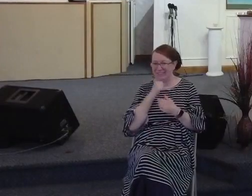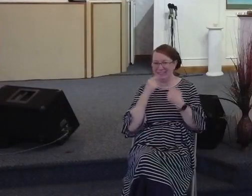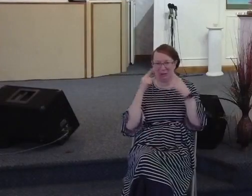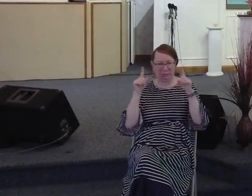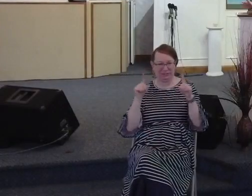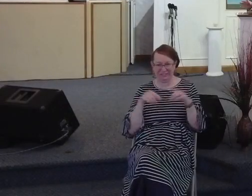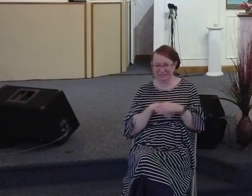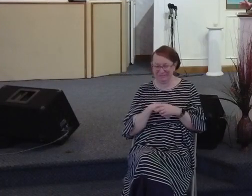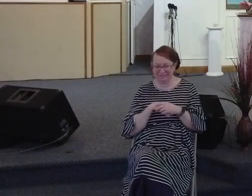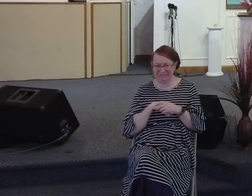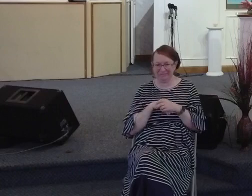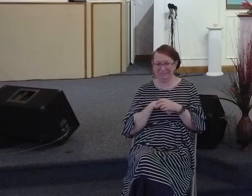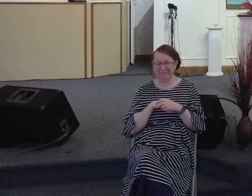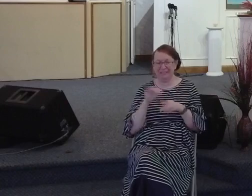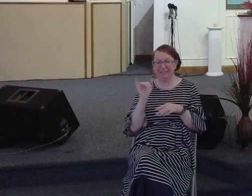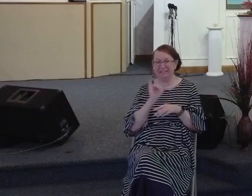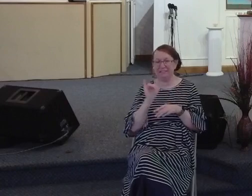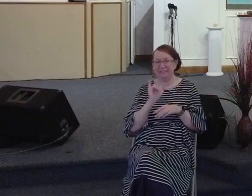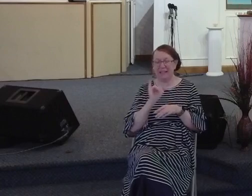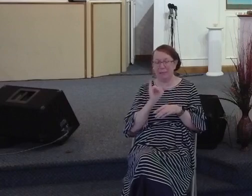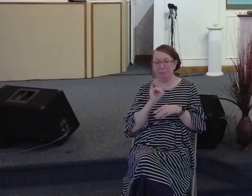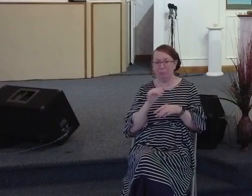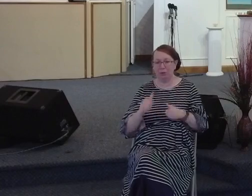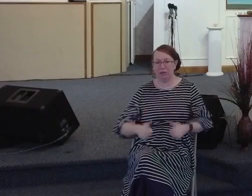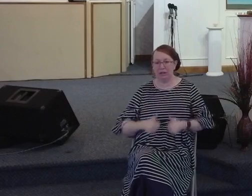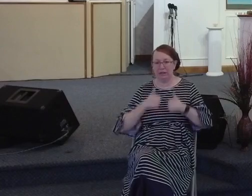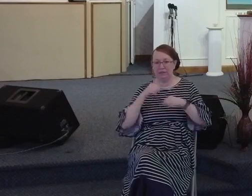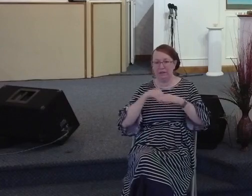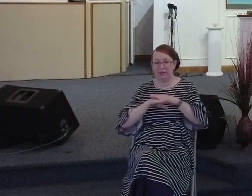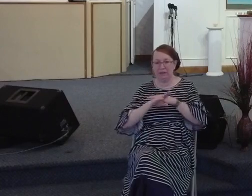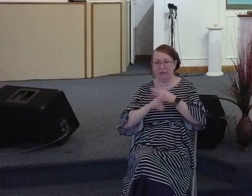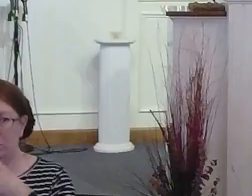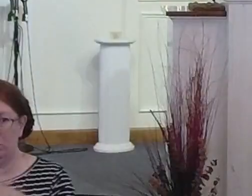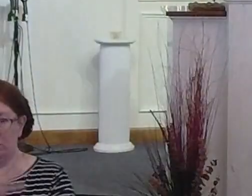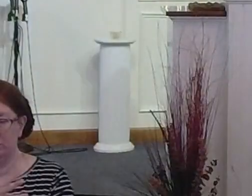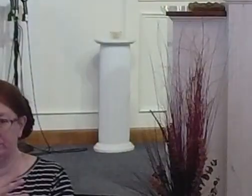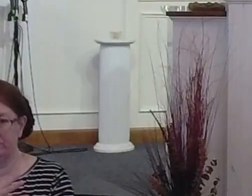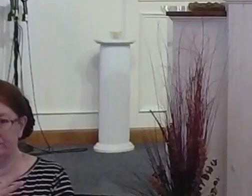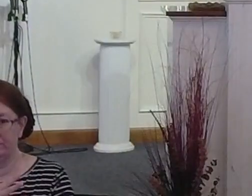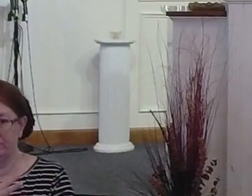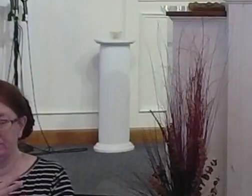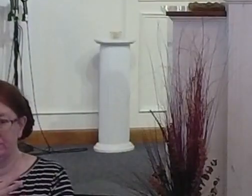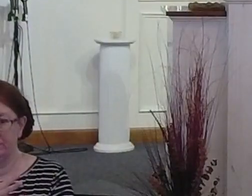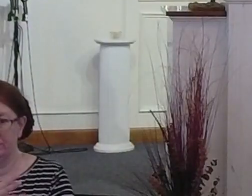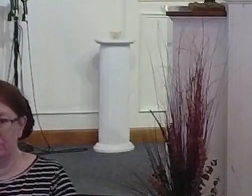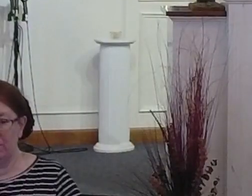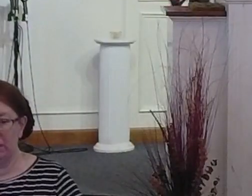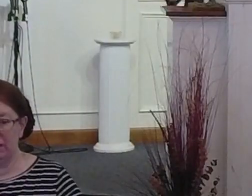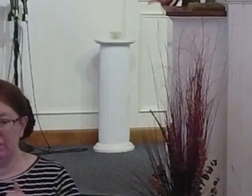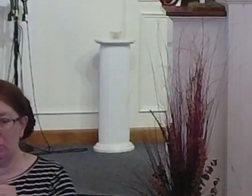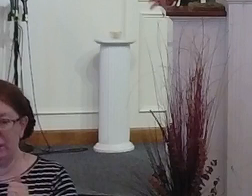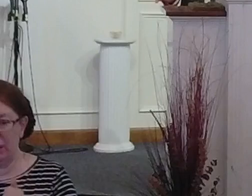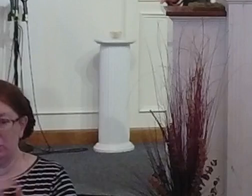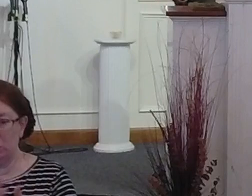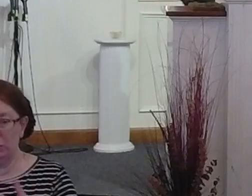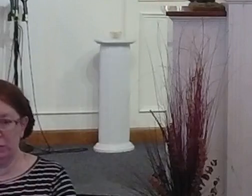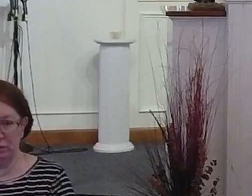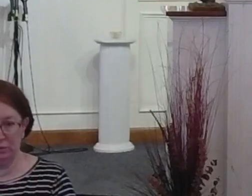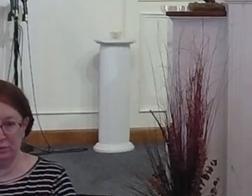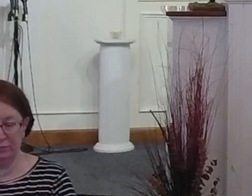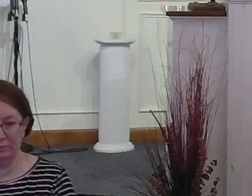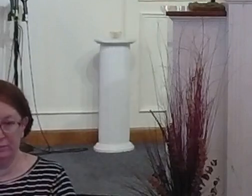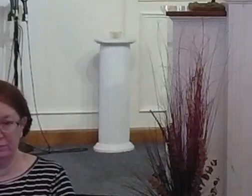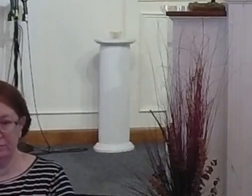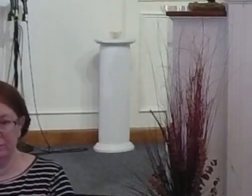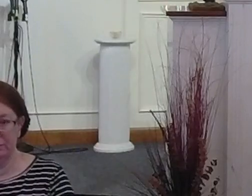porque no va a funcionar. Eso es vivir en este mundo. Eso es vivir sin Dios. Eso es vivir